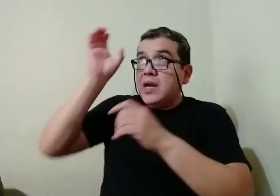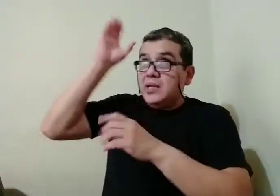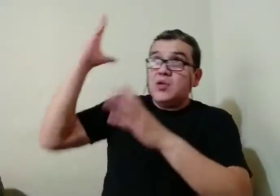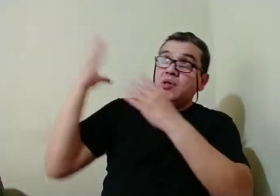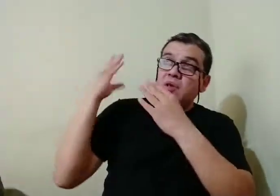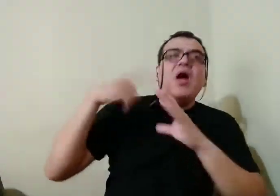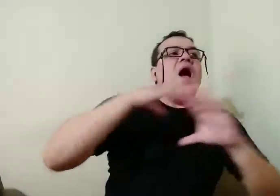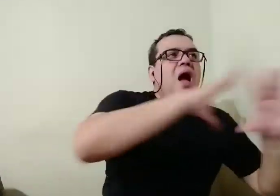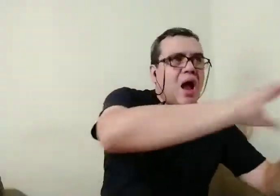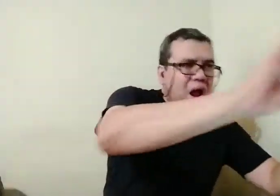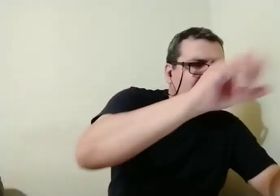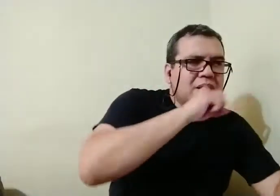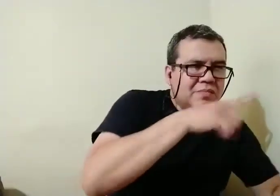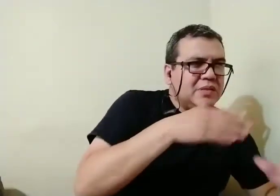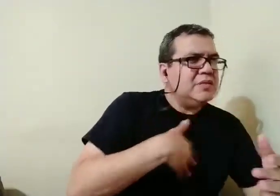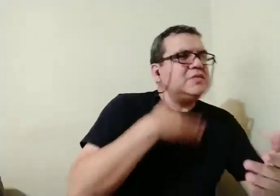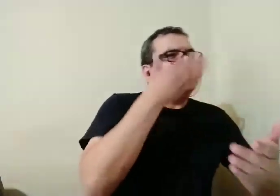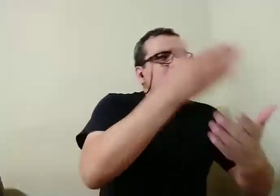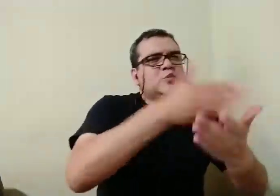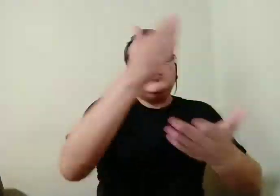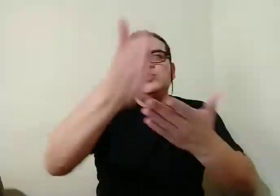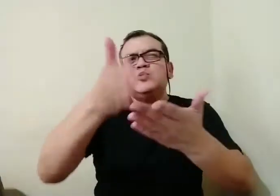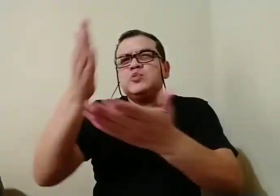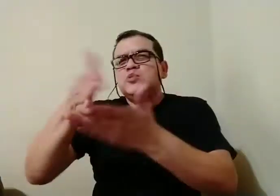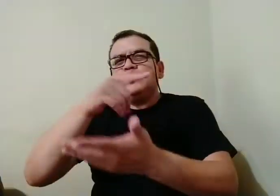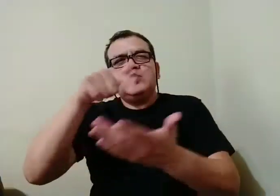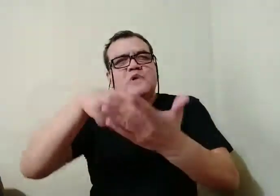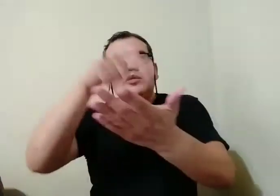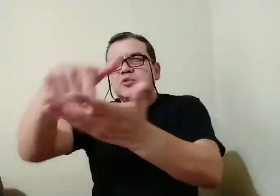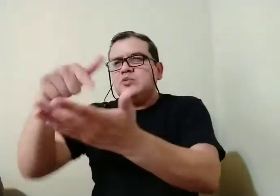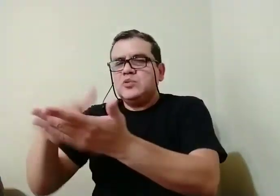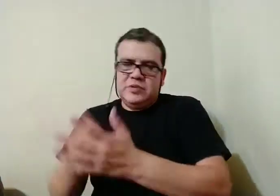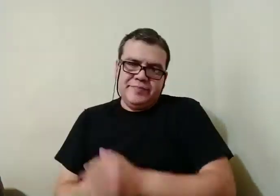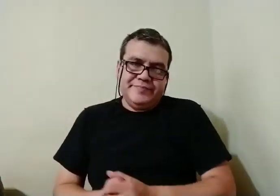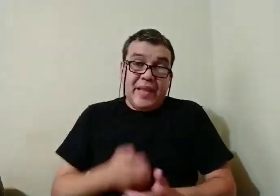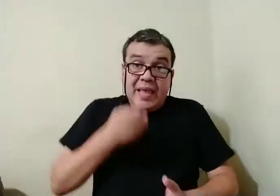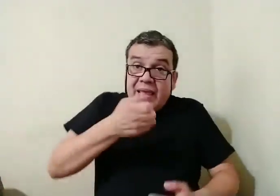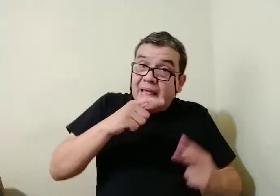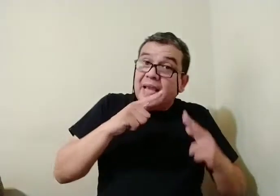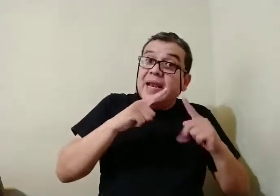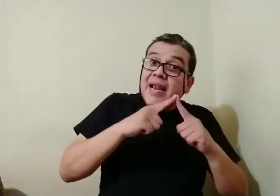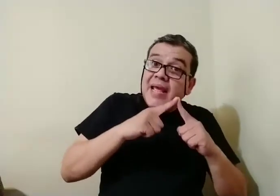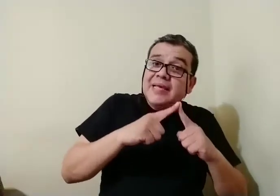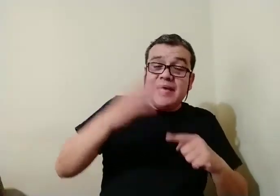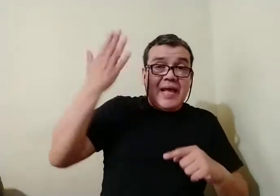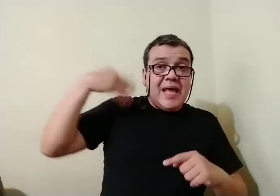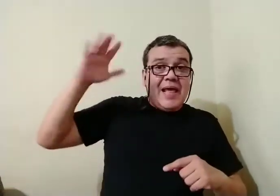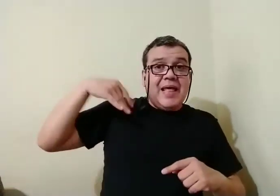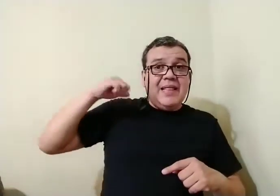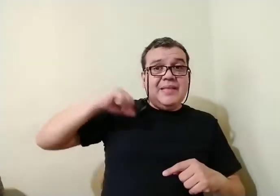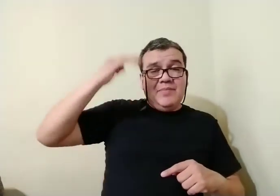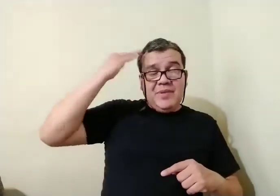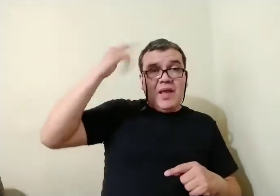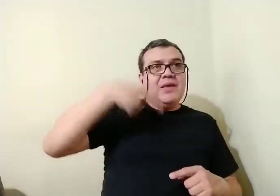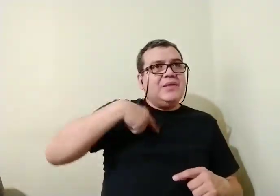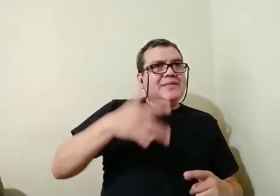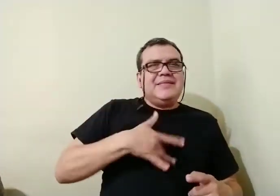La iglesia de esta etapa fue totalmente dependiente del Espíritu Santo y debido a